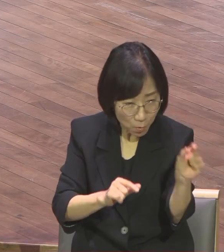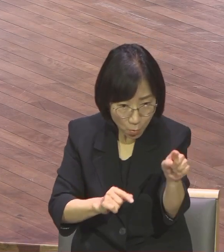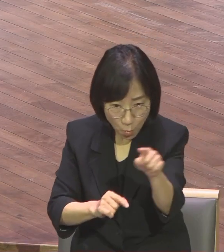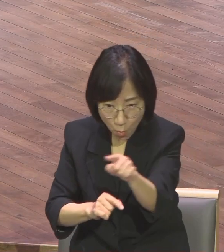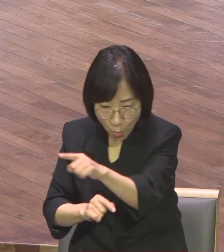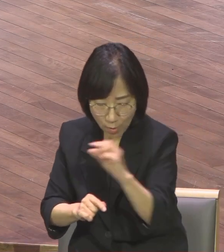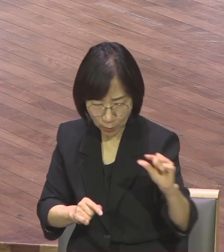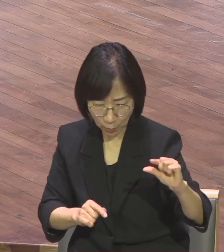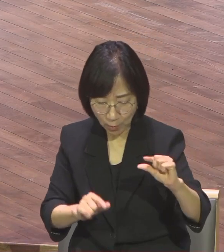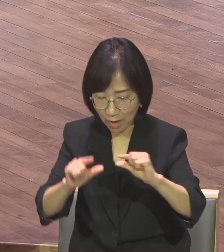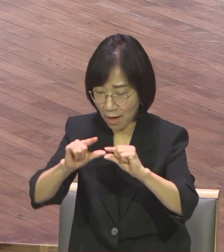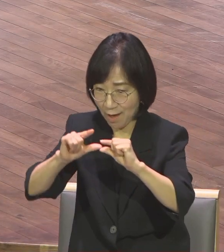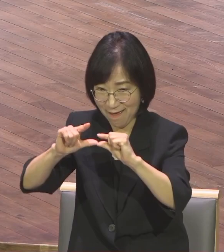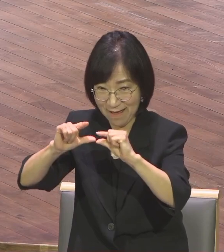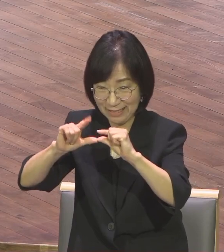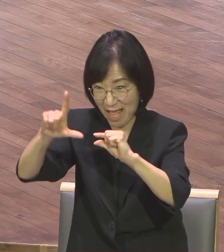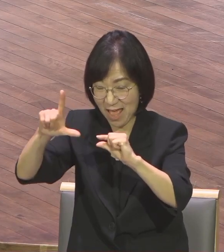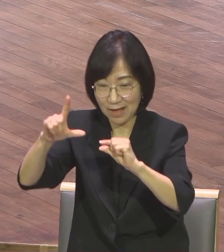하나도 없어요.